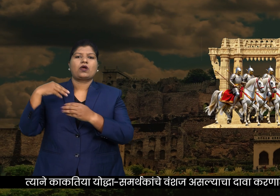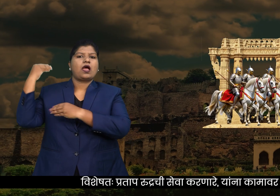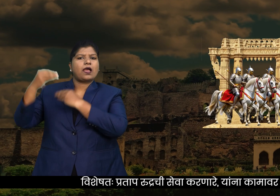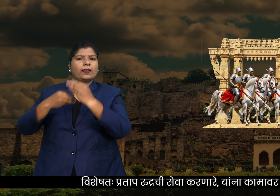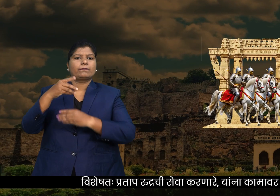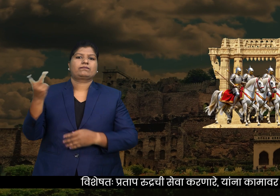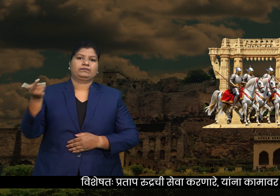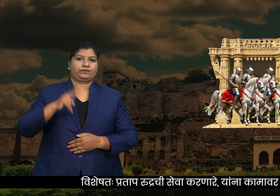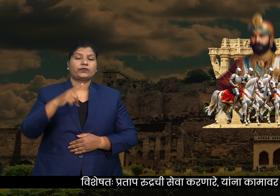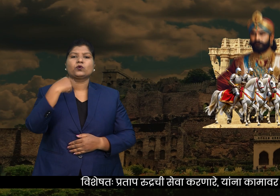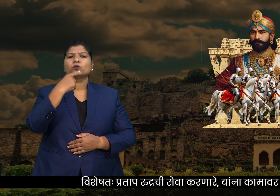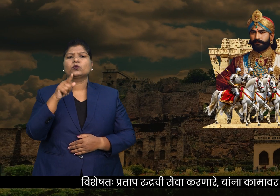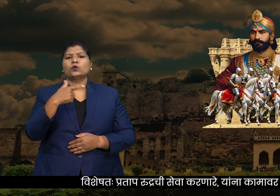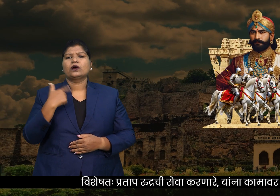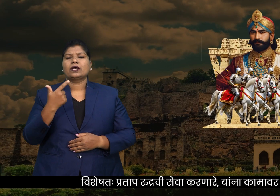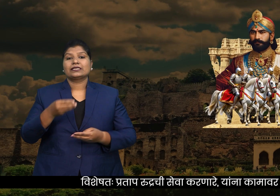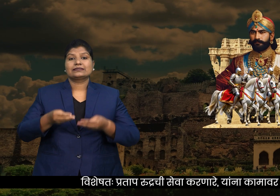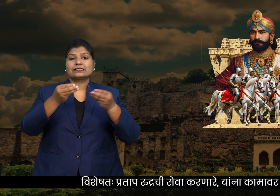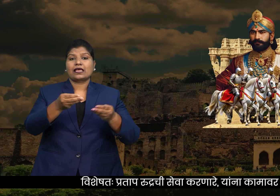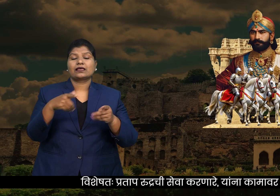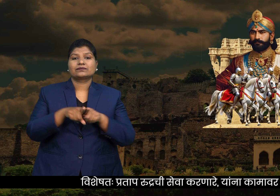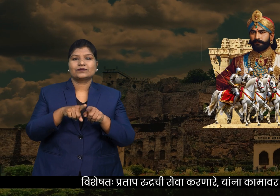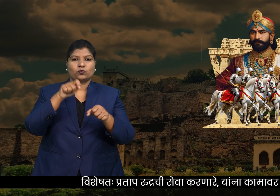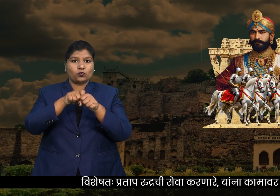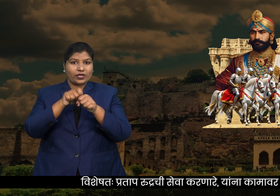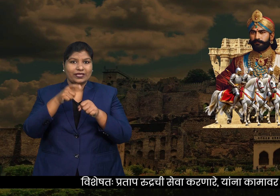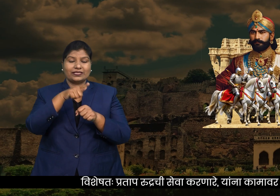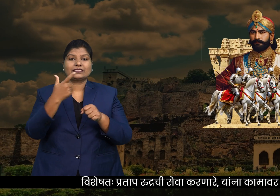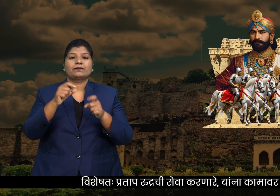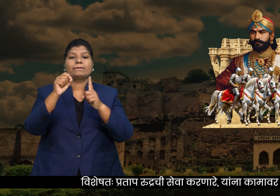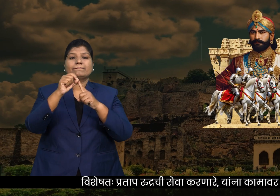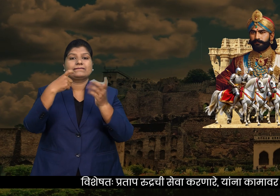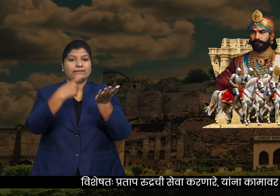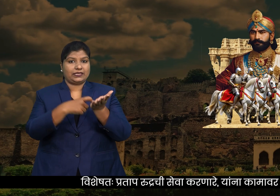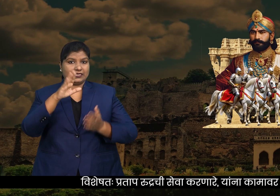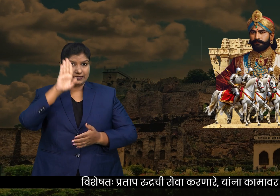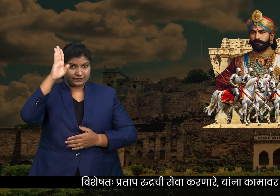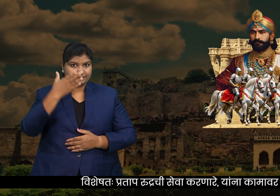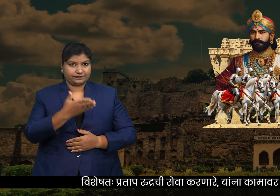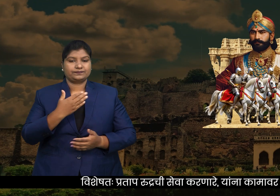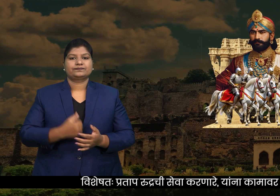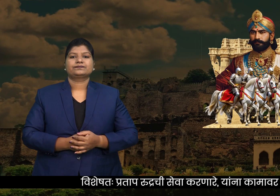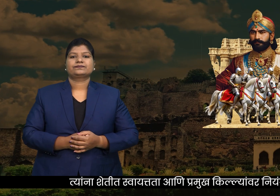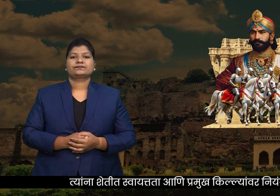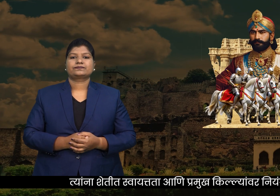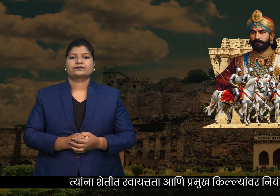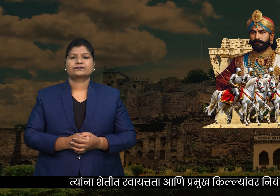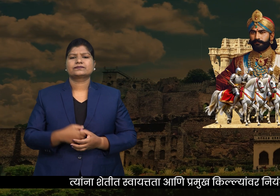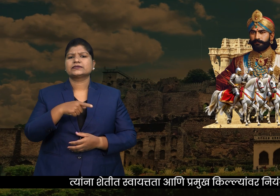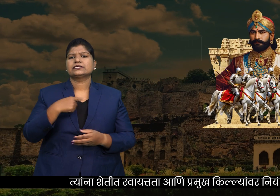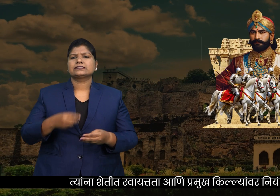नेते, विशेषतः प्रताप रुद्रची सेवा करणारे यांना कामवर ठेवले.